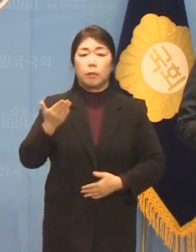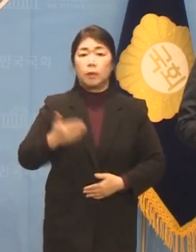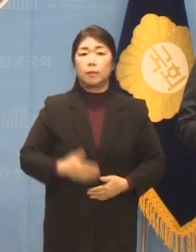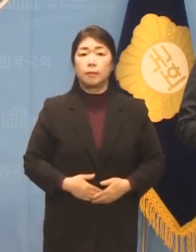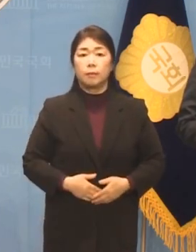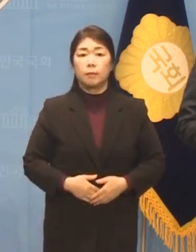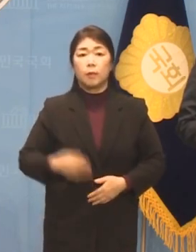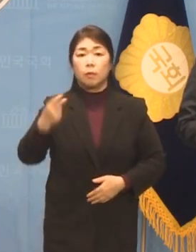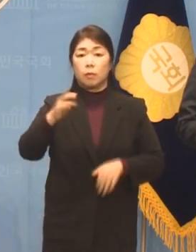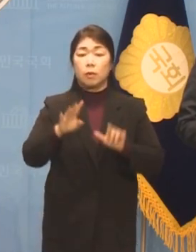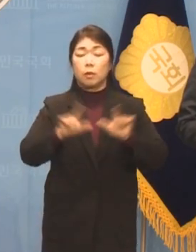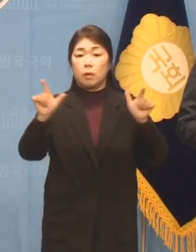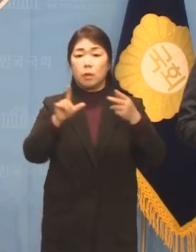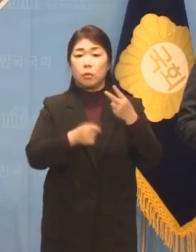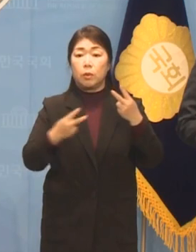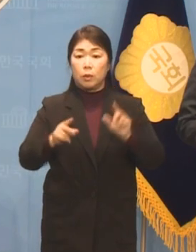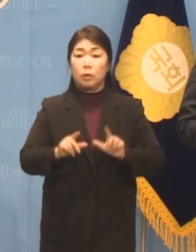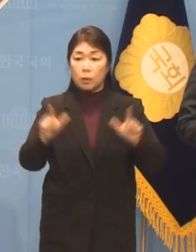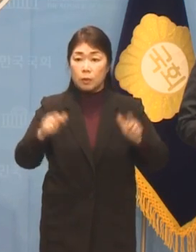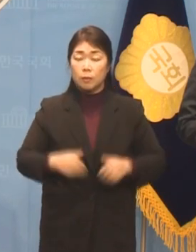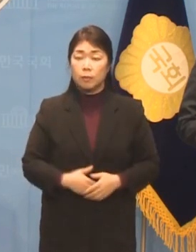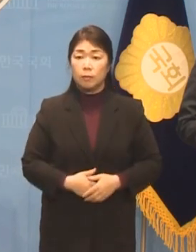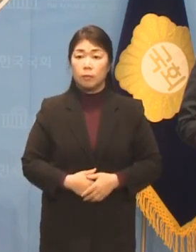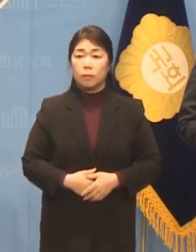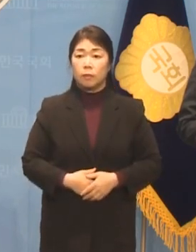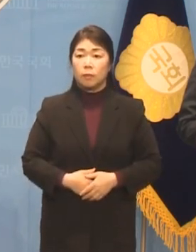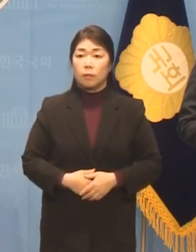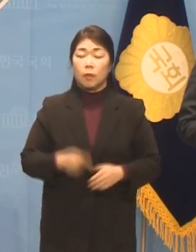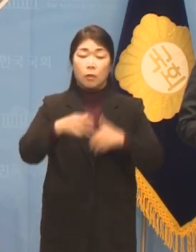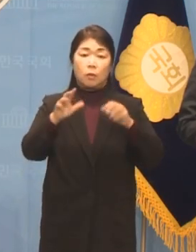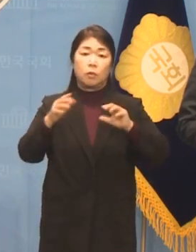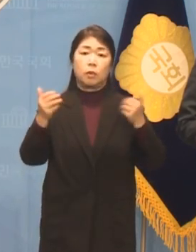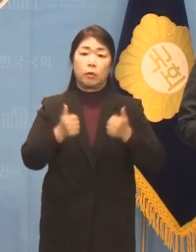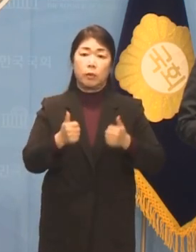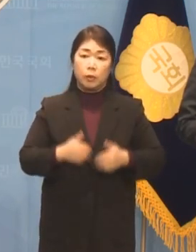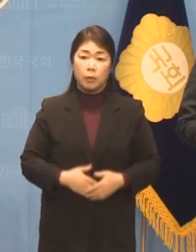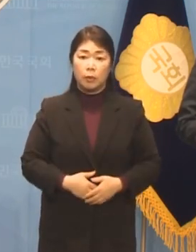되겠습니다. 2024년 2월 2일 더불어민주당 국회의원